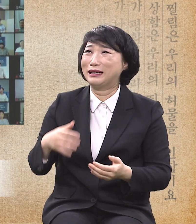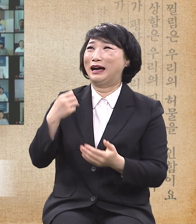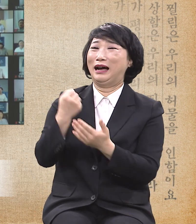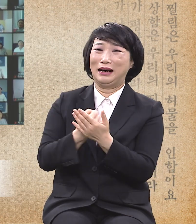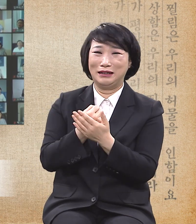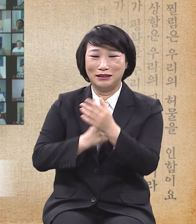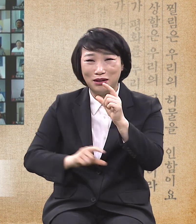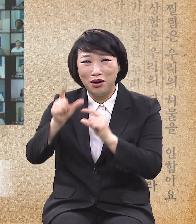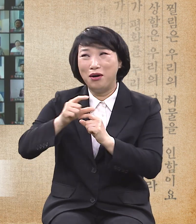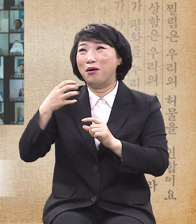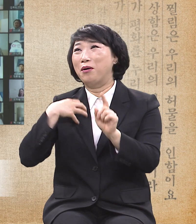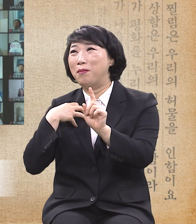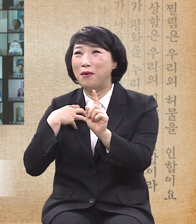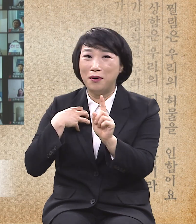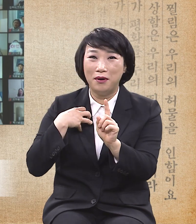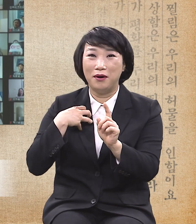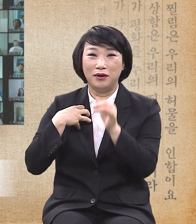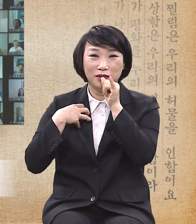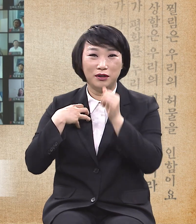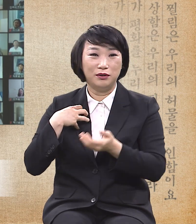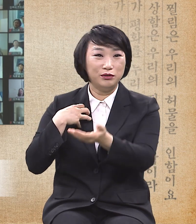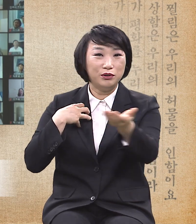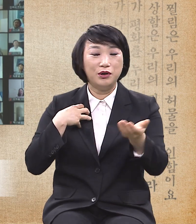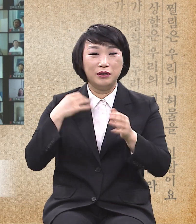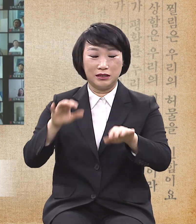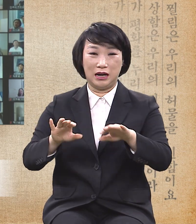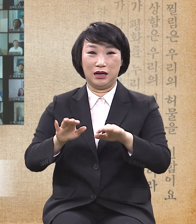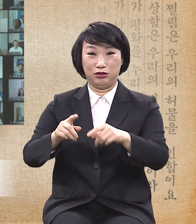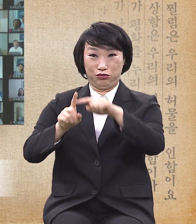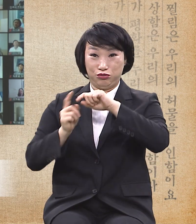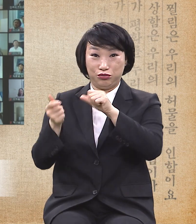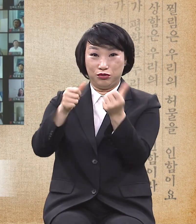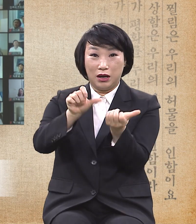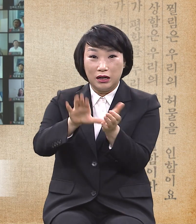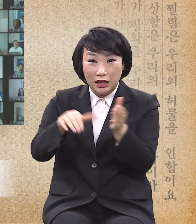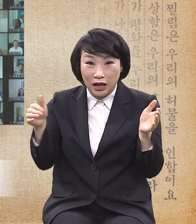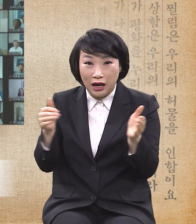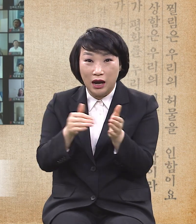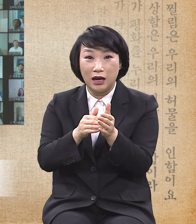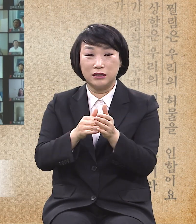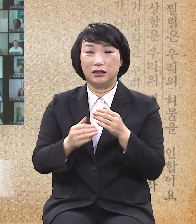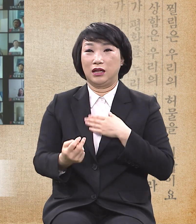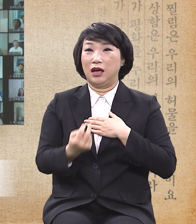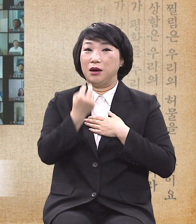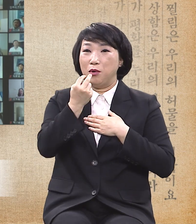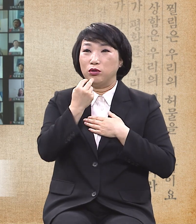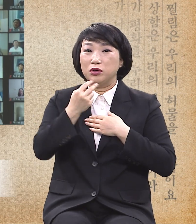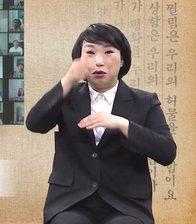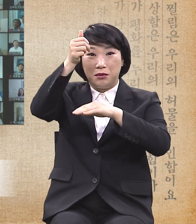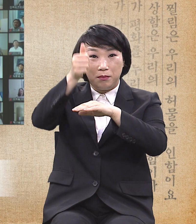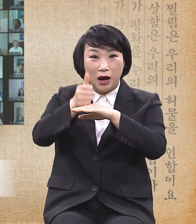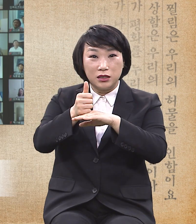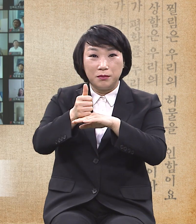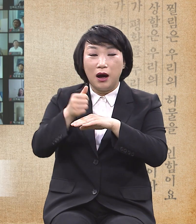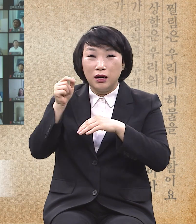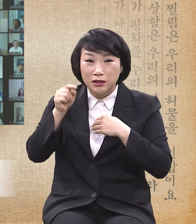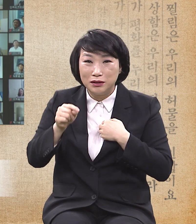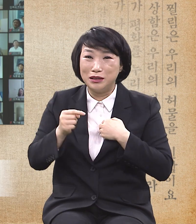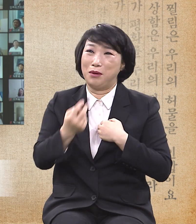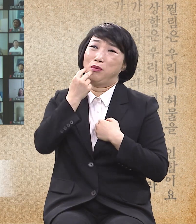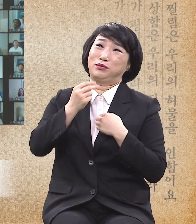못해서 그래서 순교하기까지 내 목숨 최후의